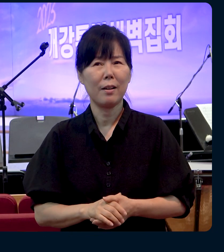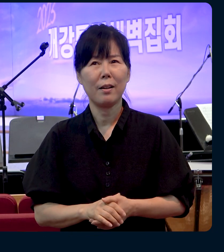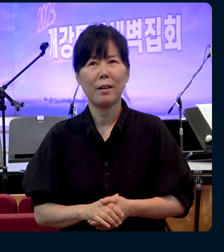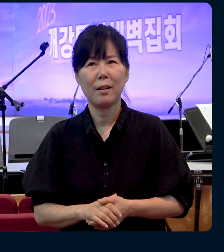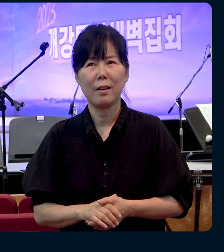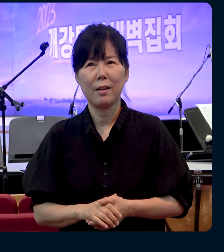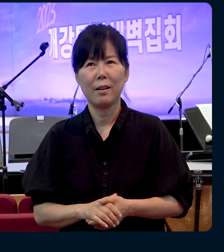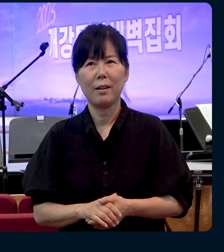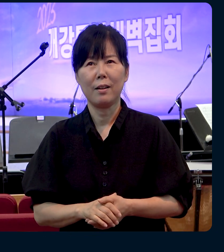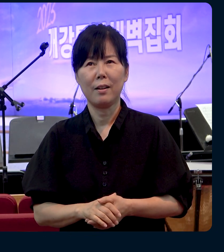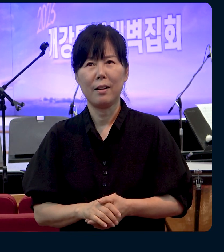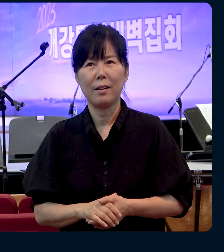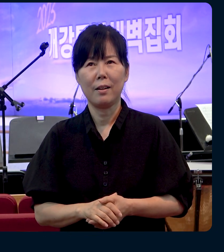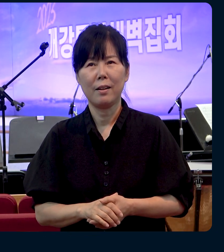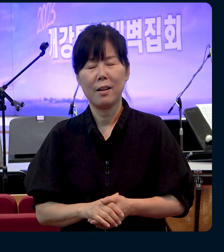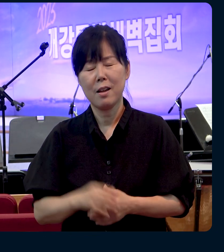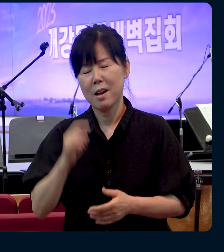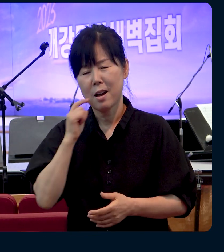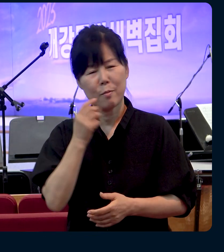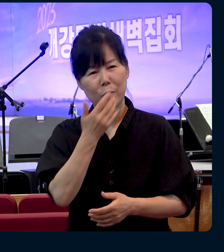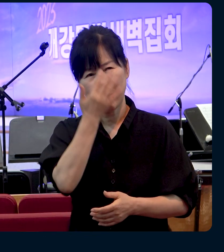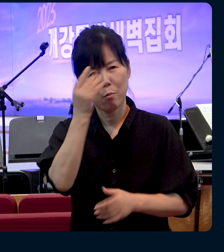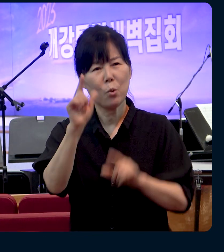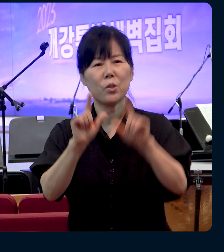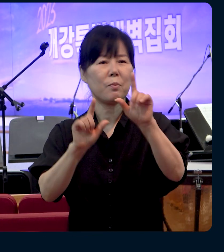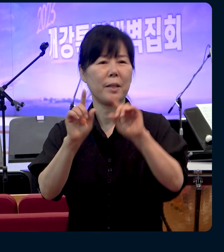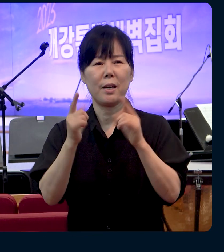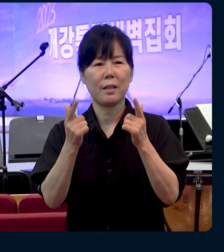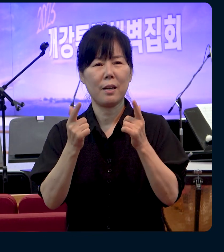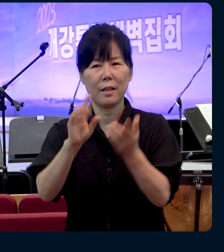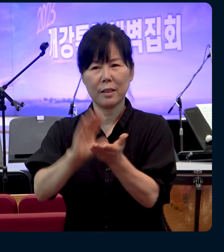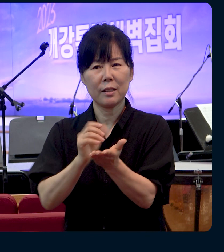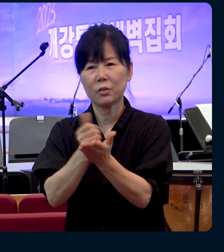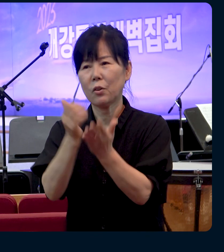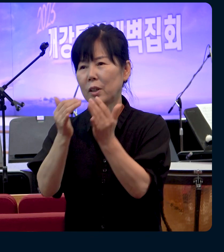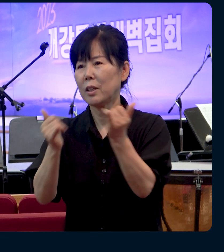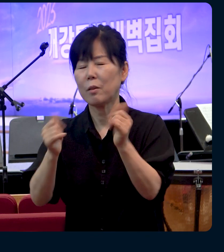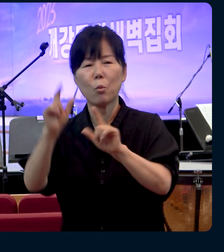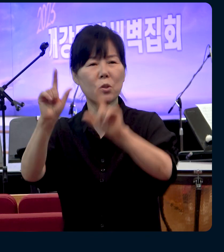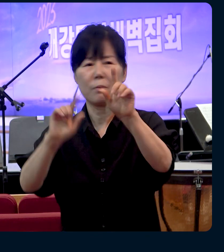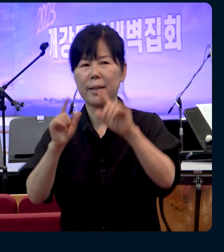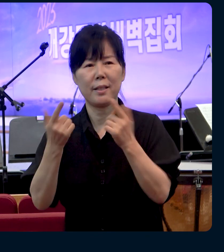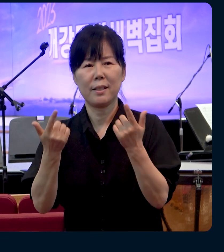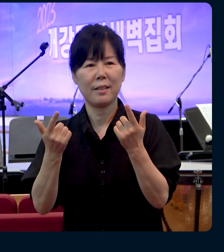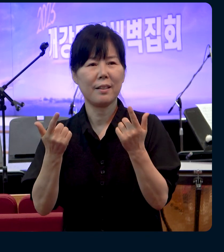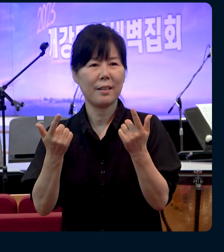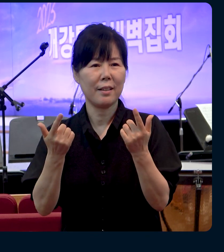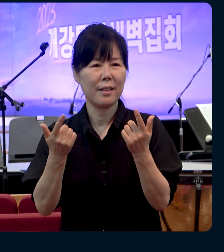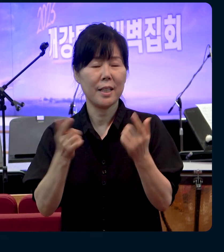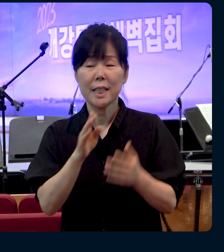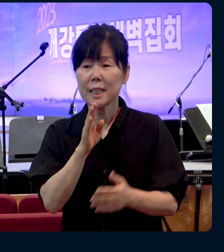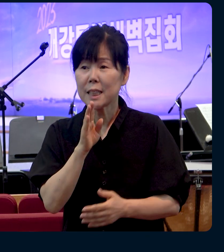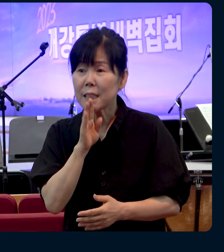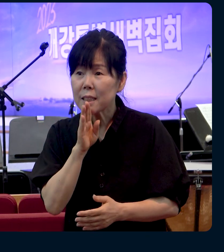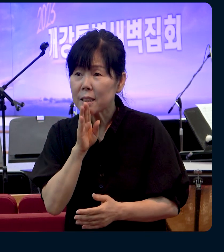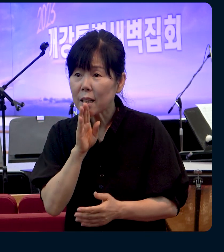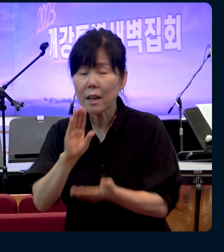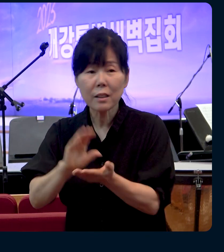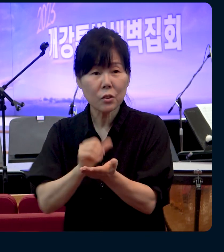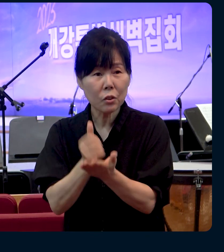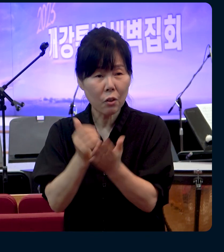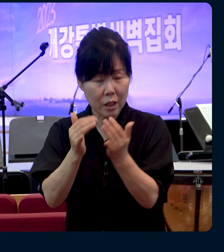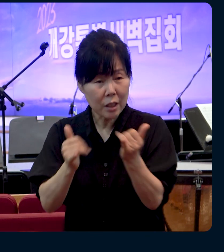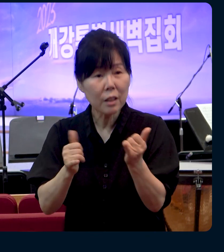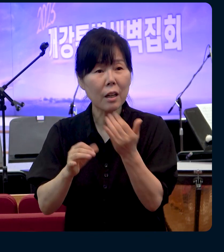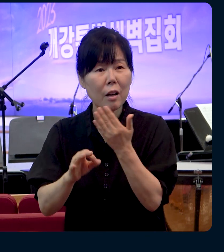그러면요, 절대 그것은 아름답지 않아요. 그건 그리스도인의 모습이 아니에요. 근데